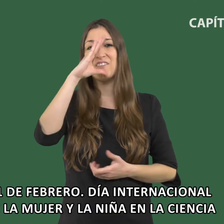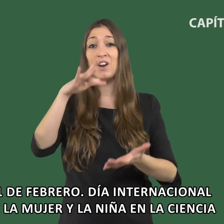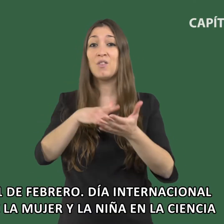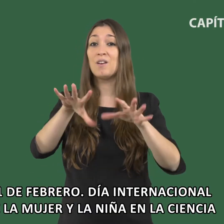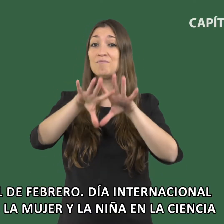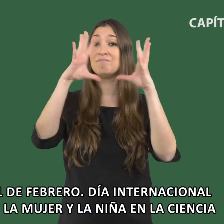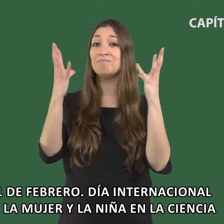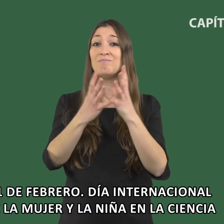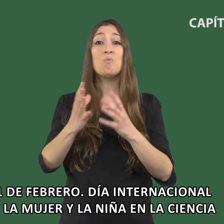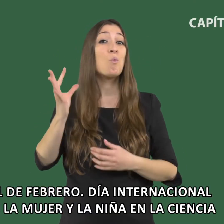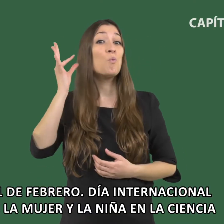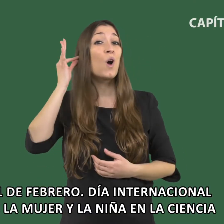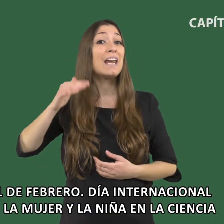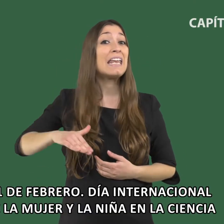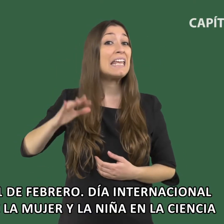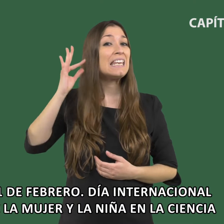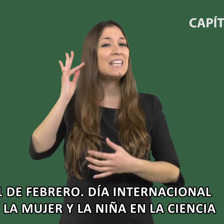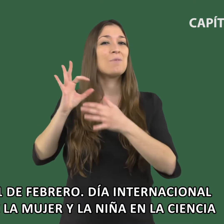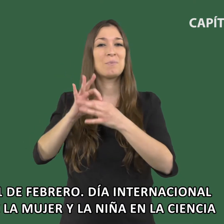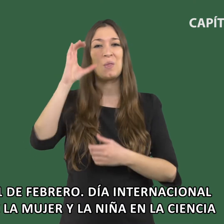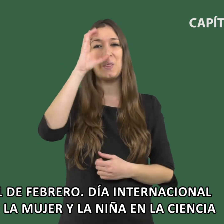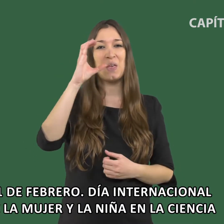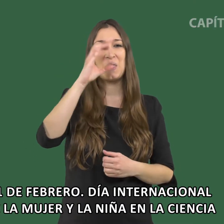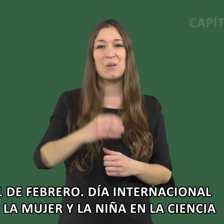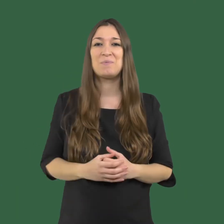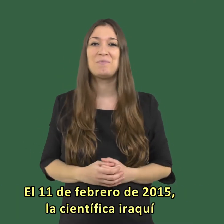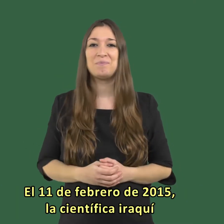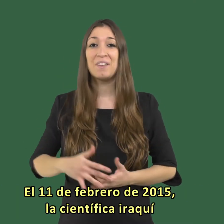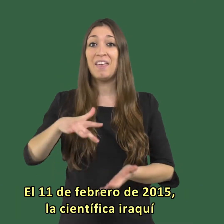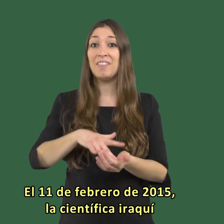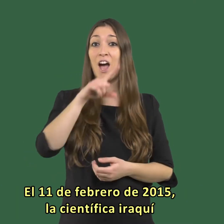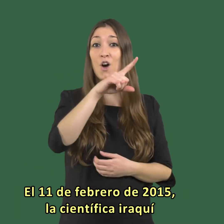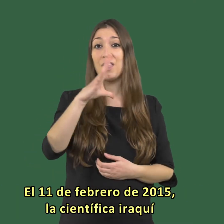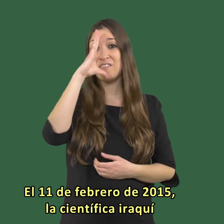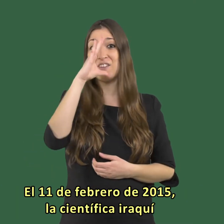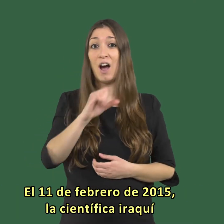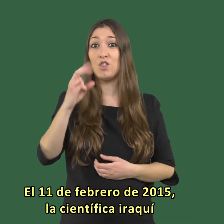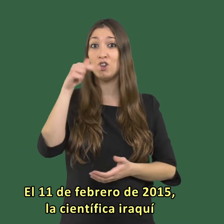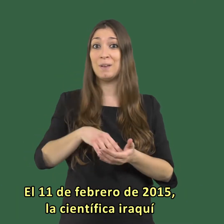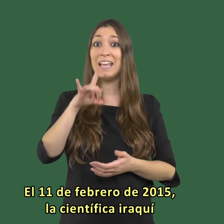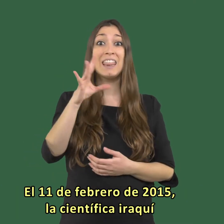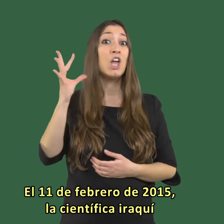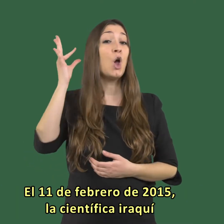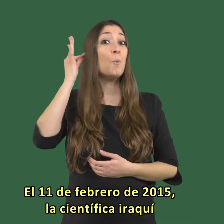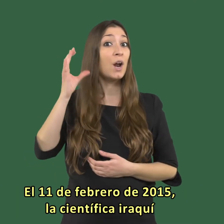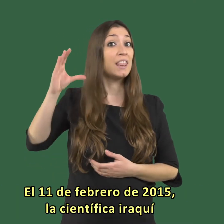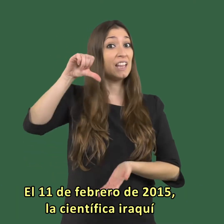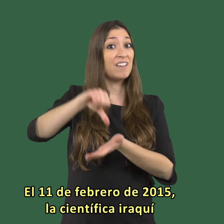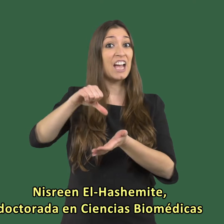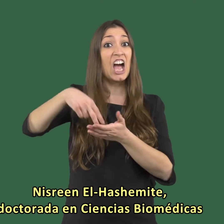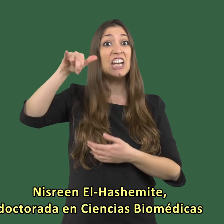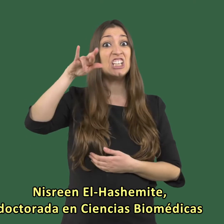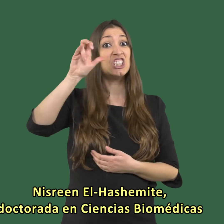febrero, Día Internacional de la Mujer y la Niña en la Ciencia. El 11 de febrero de 2015, la científica